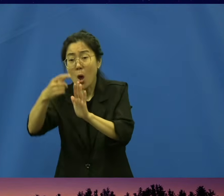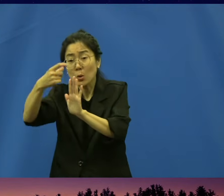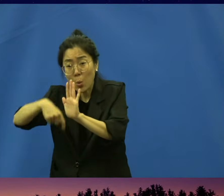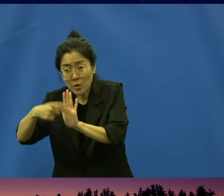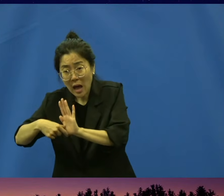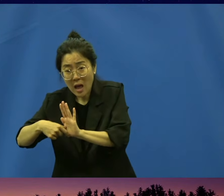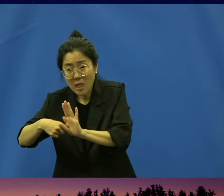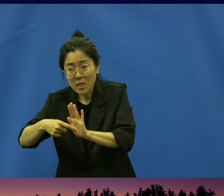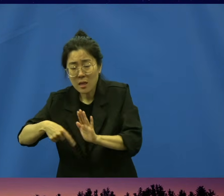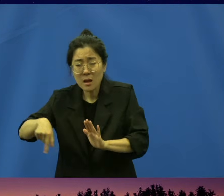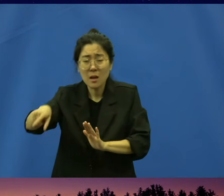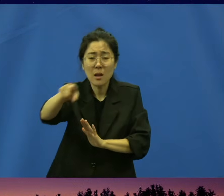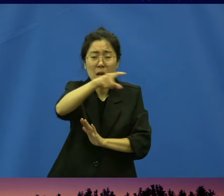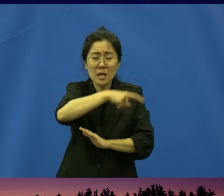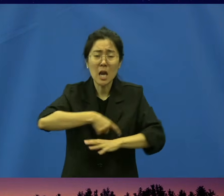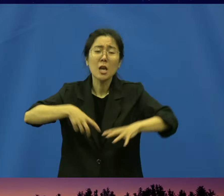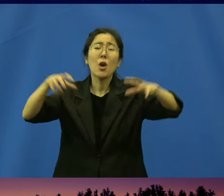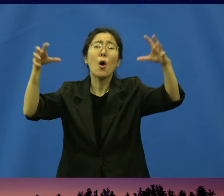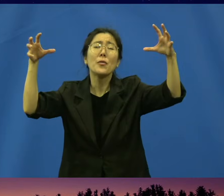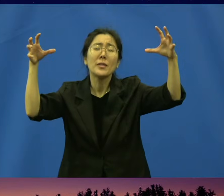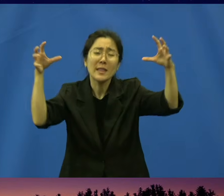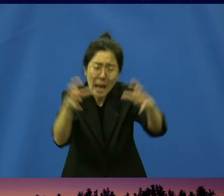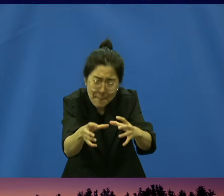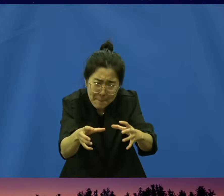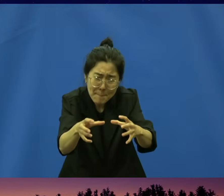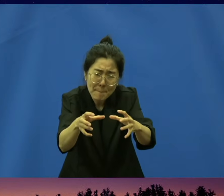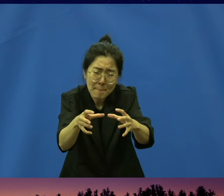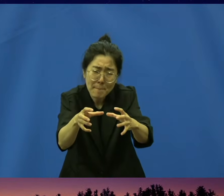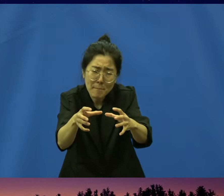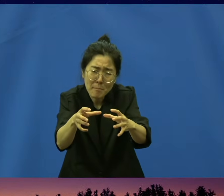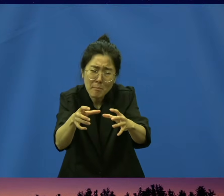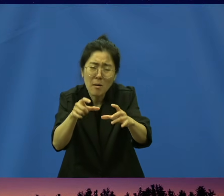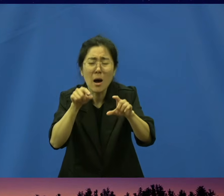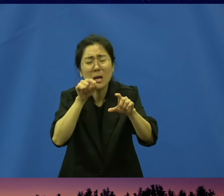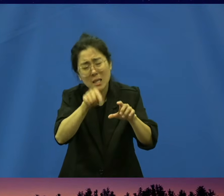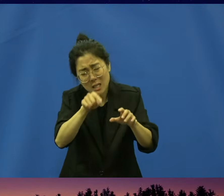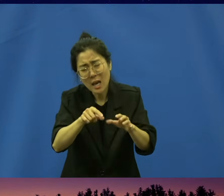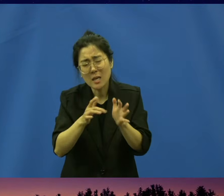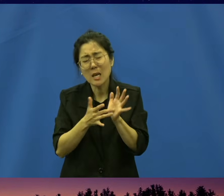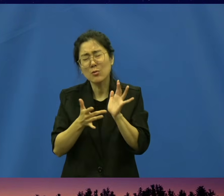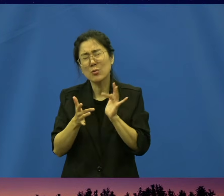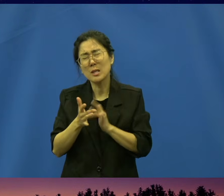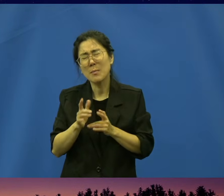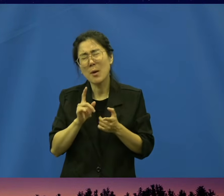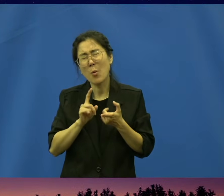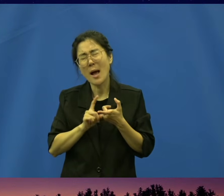마음속에 사무치는 최고의 관심사였는가를 절실하게 보여주는 것이 아니겠습니까?